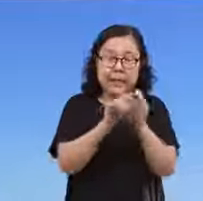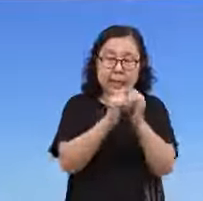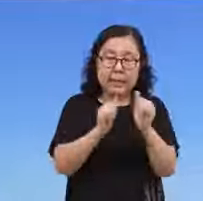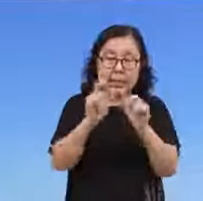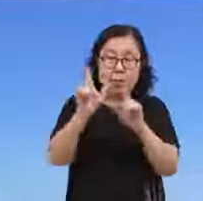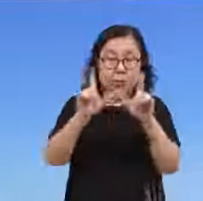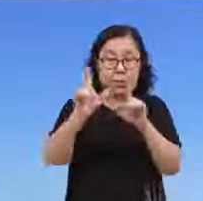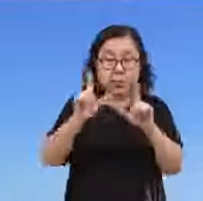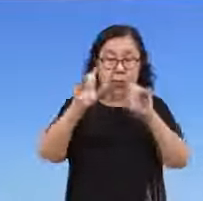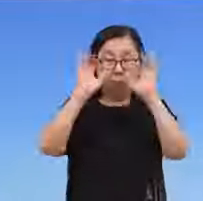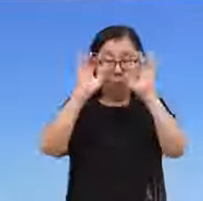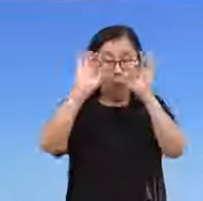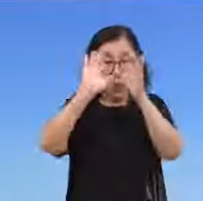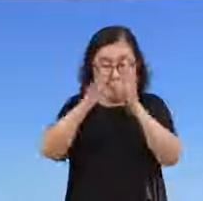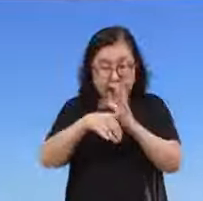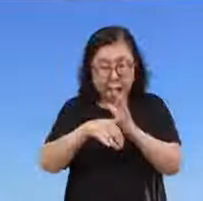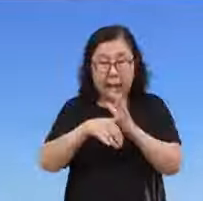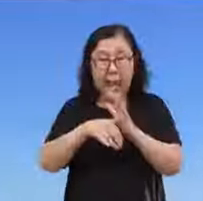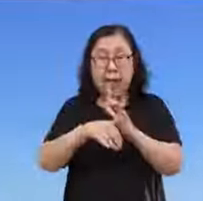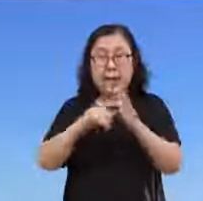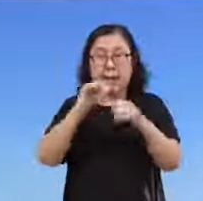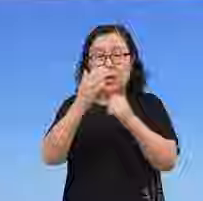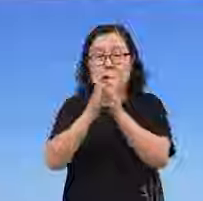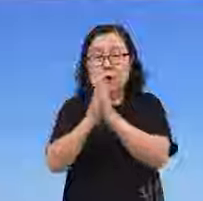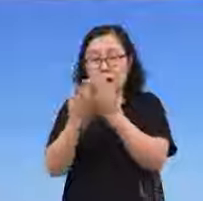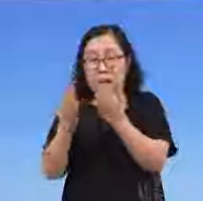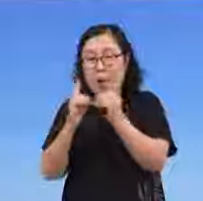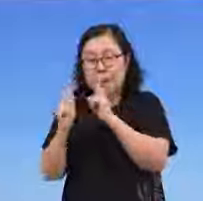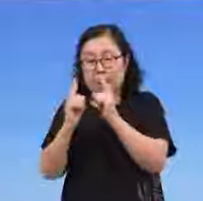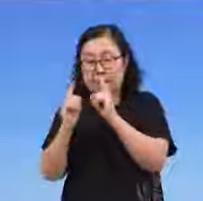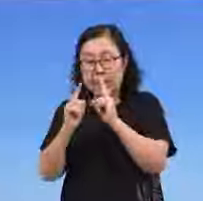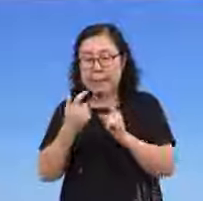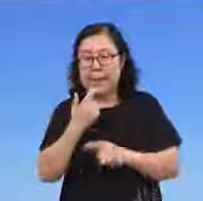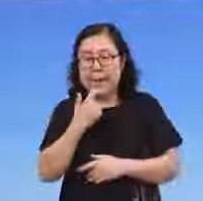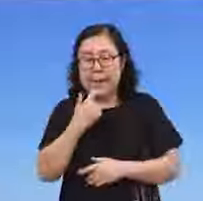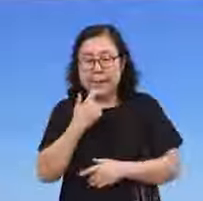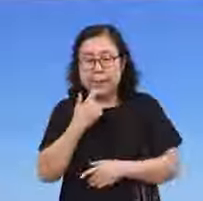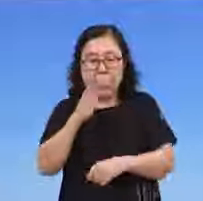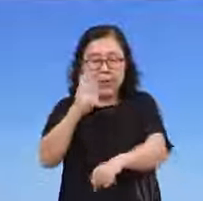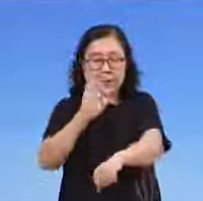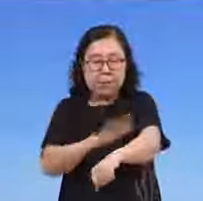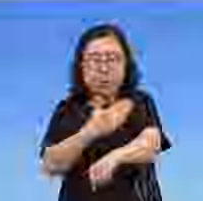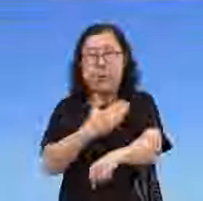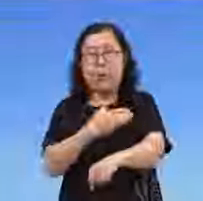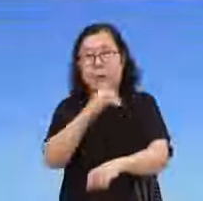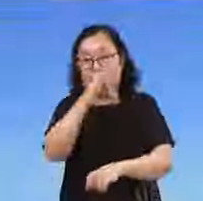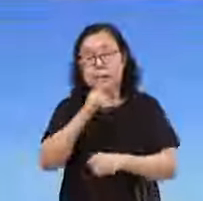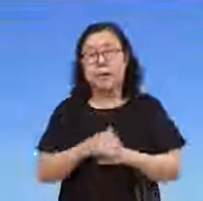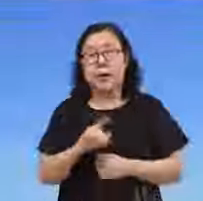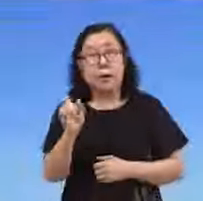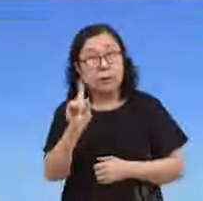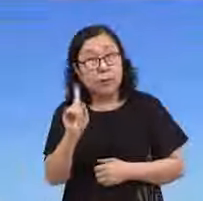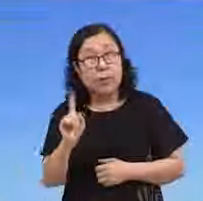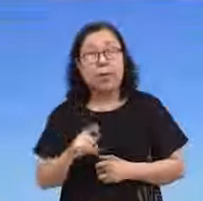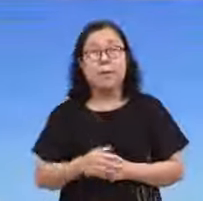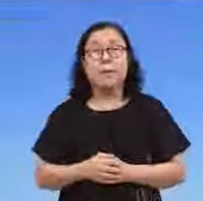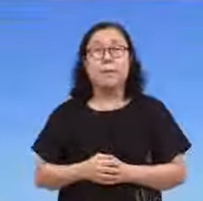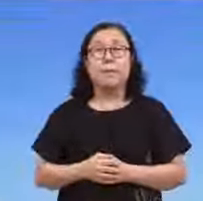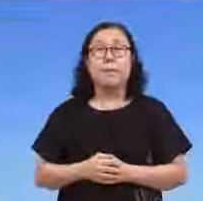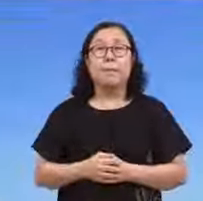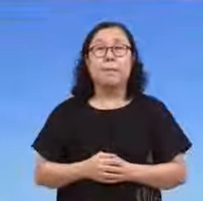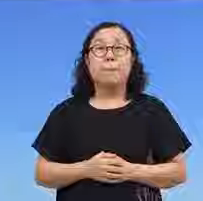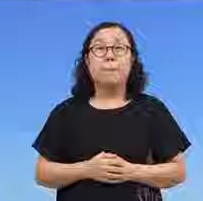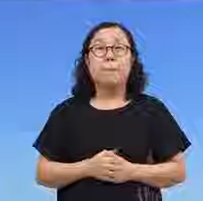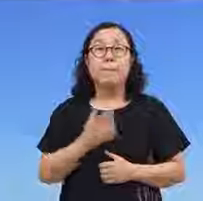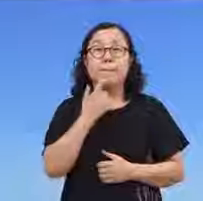신앙인의 관점으로 봤을 때 오늘 본문에 야곱이 잘못한 치명적인 한 가지 잘못이 있습니다. 그게 뭐냐